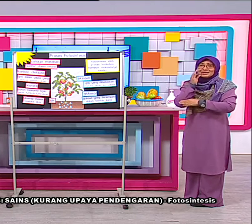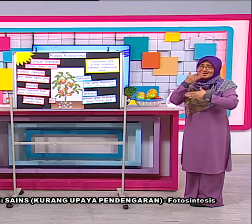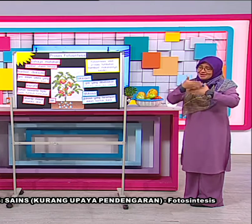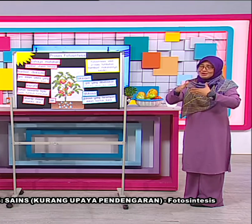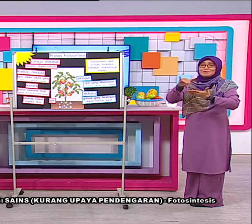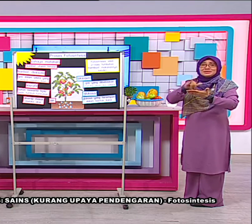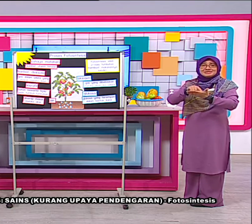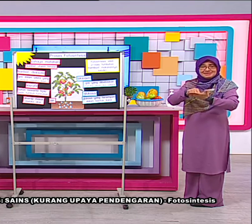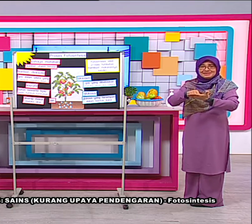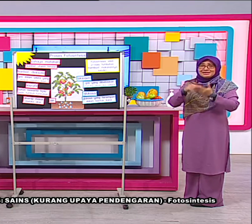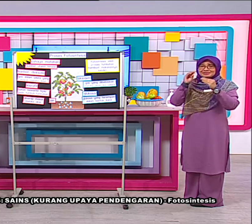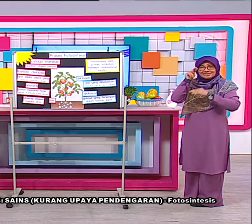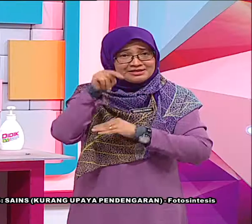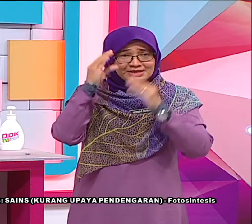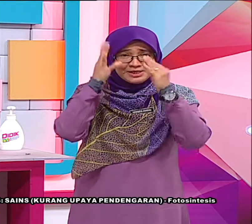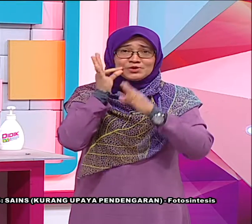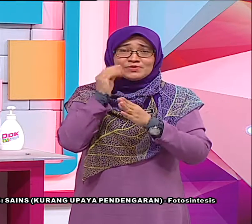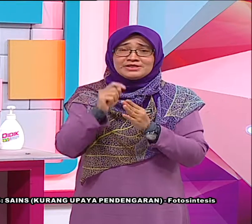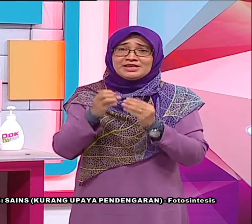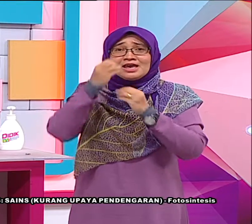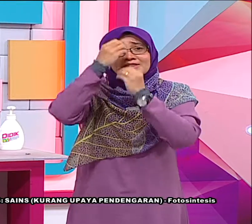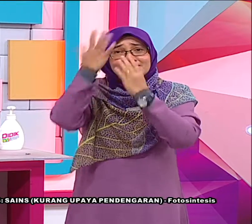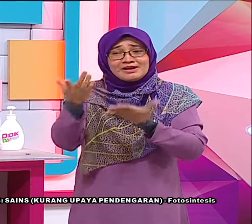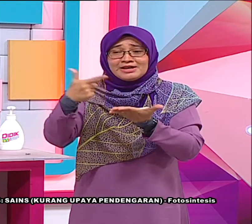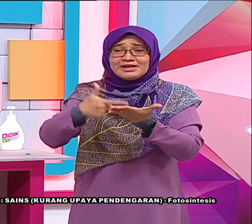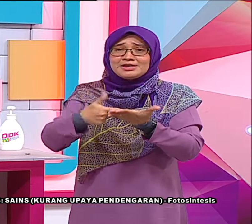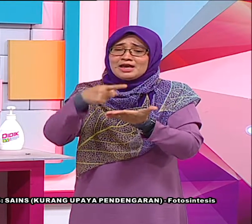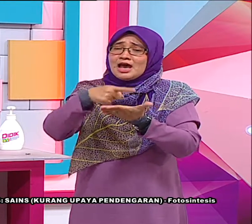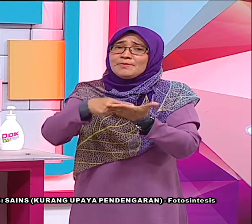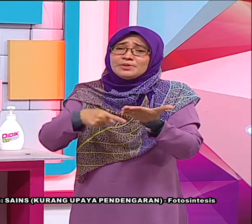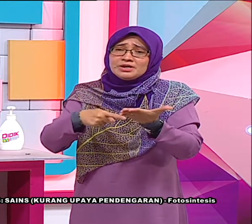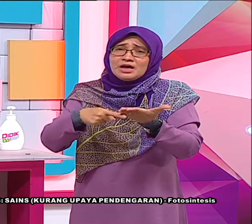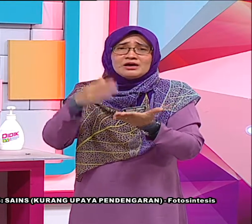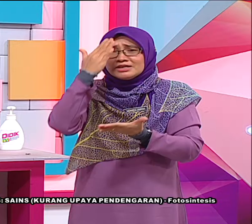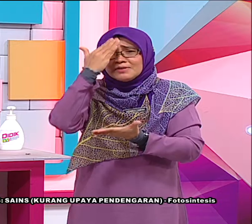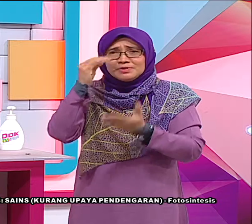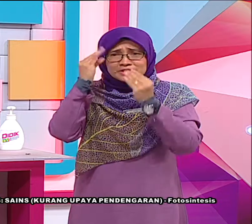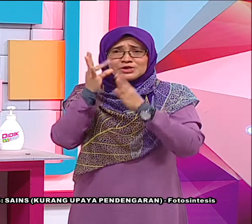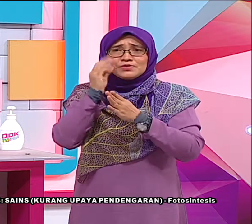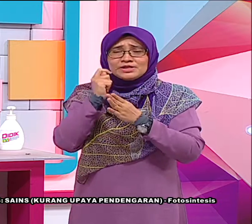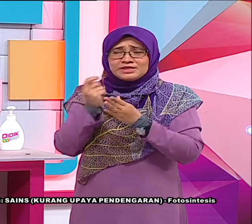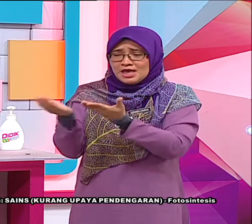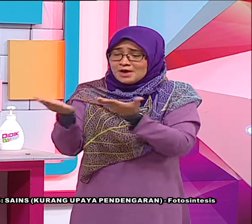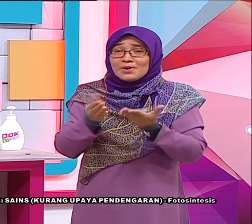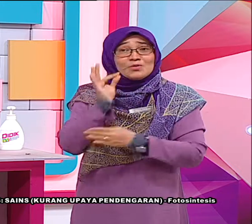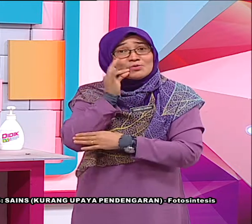ah lepas nih nanti cekgu Fatih turunkan lagi apa Kenapa Cikgu Fatih bahwa